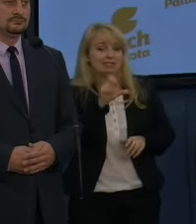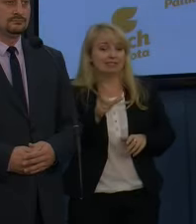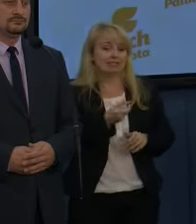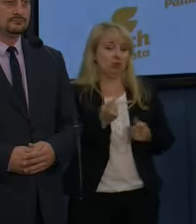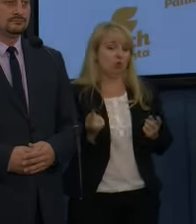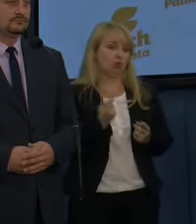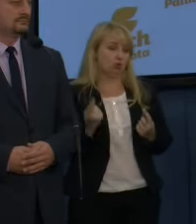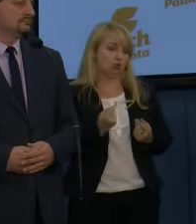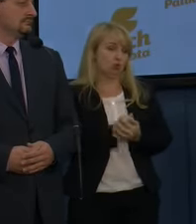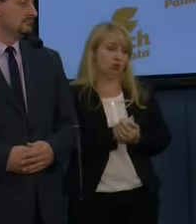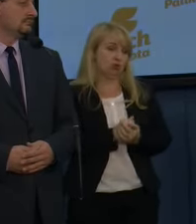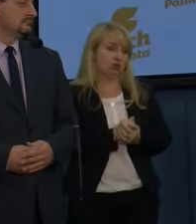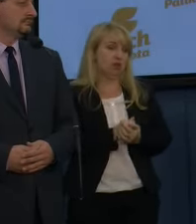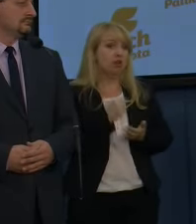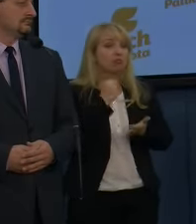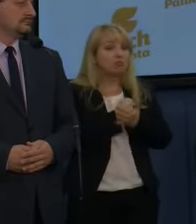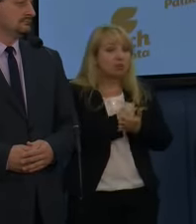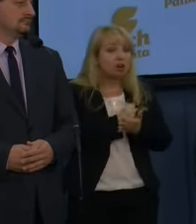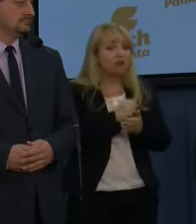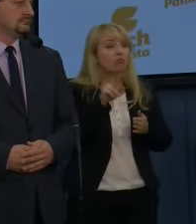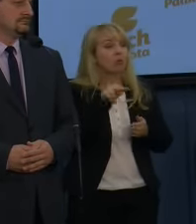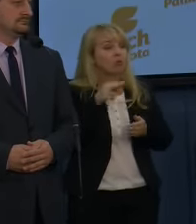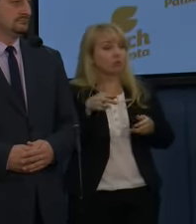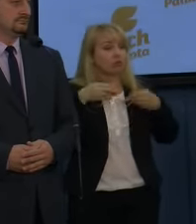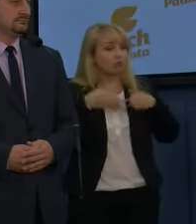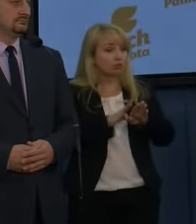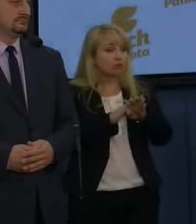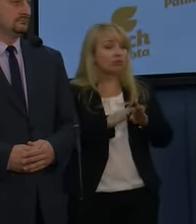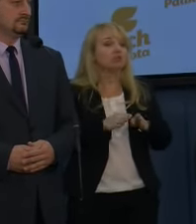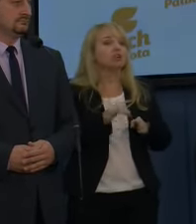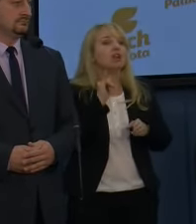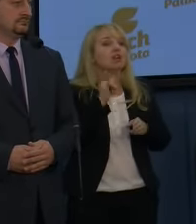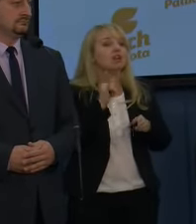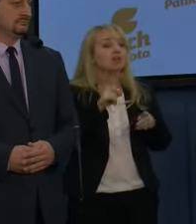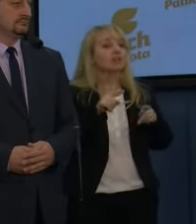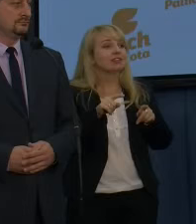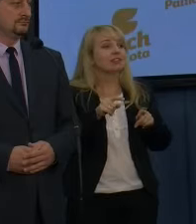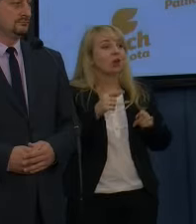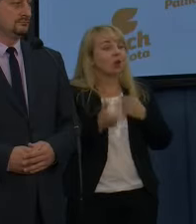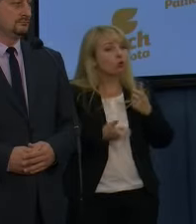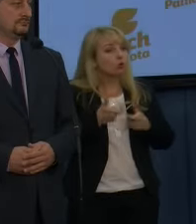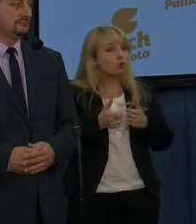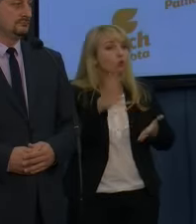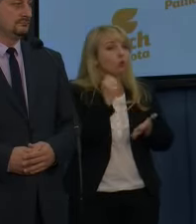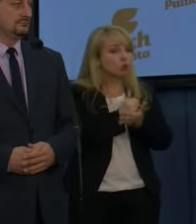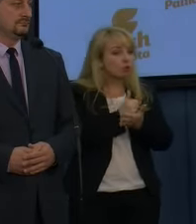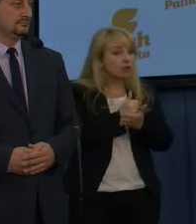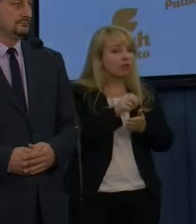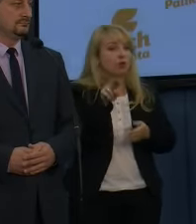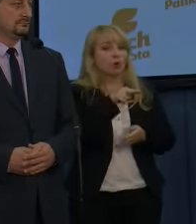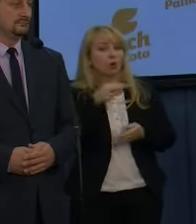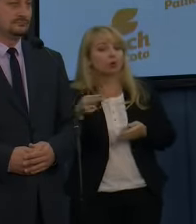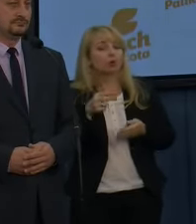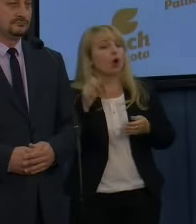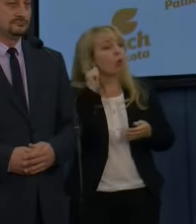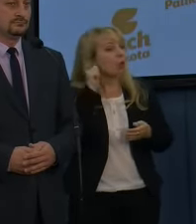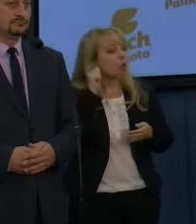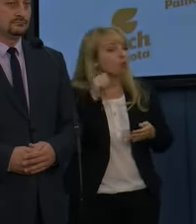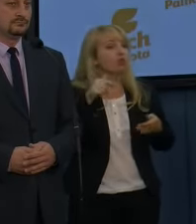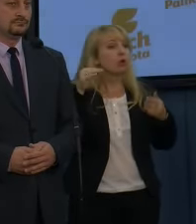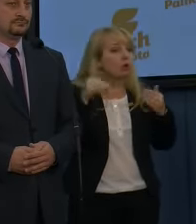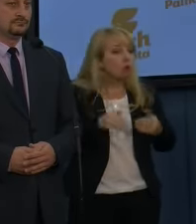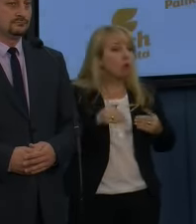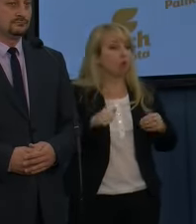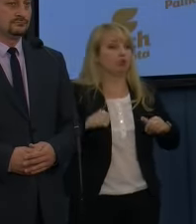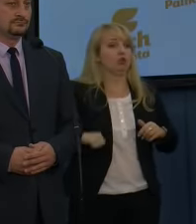prawa, które wprowadzili i wprowadzili taką ustawę, na którą kobiety w